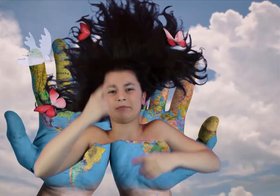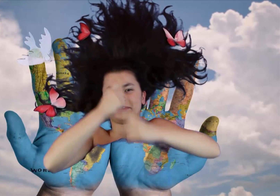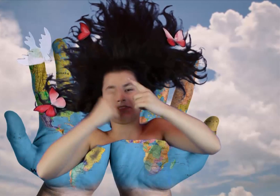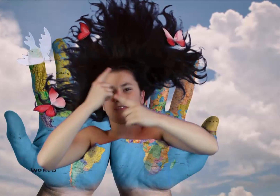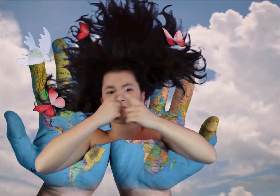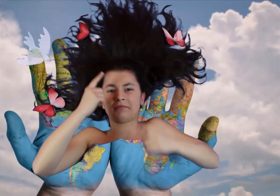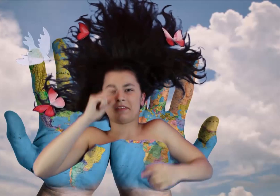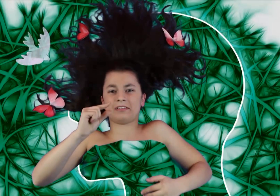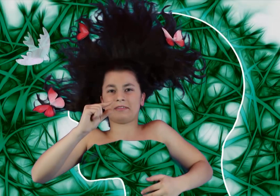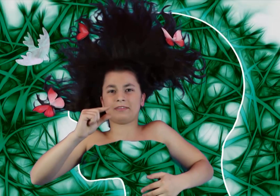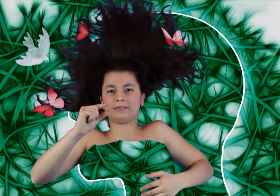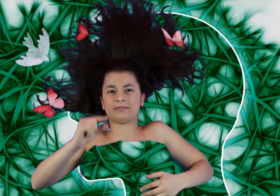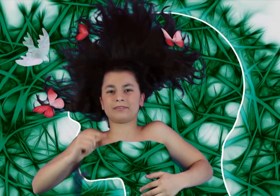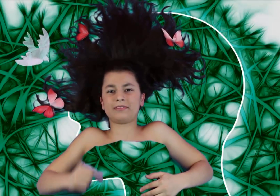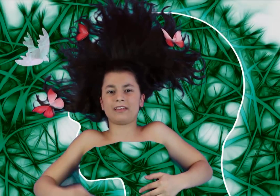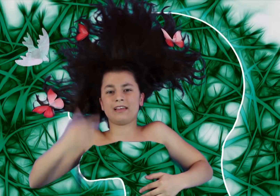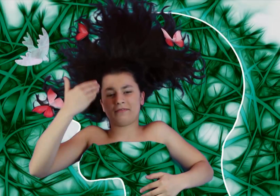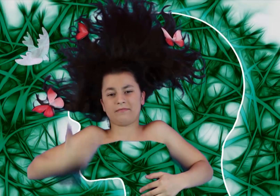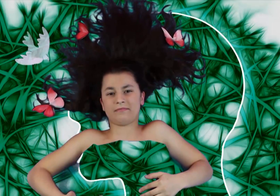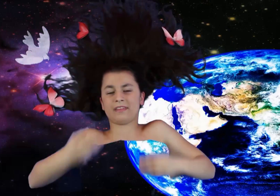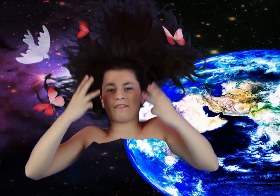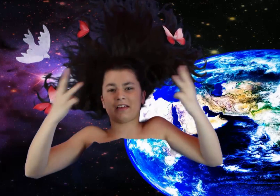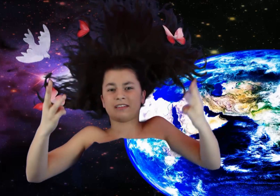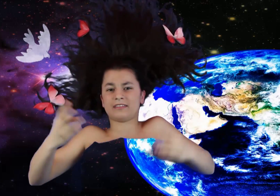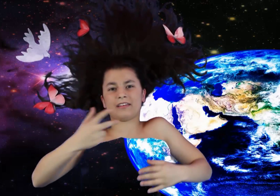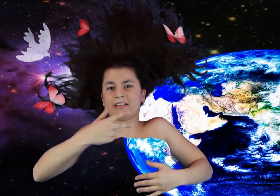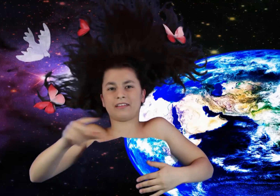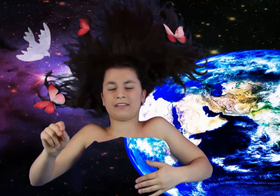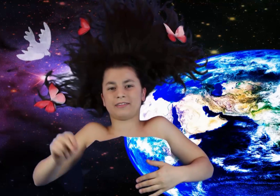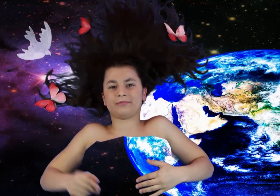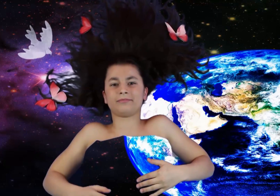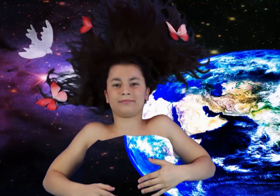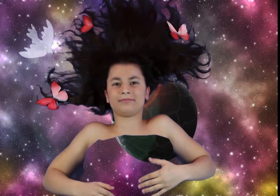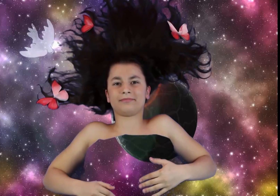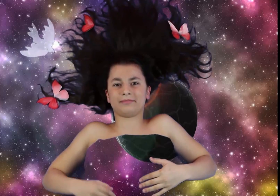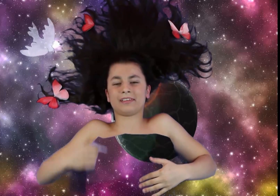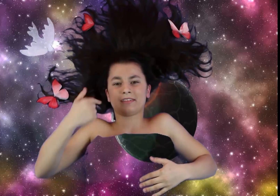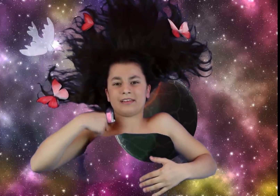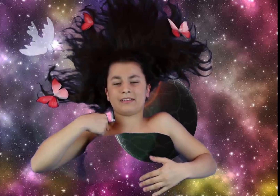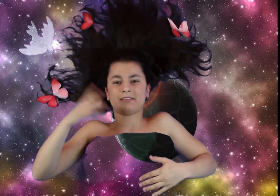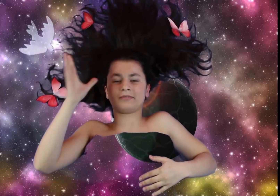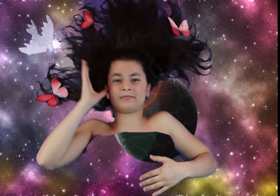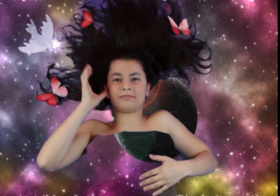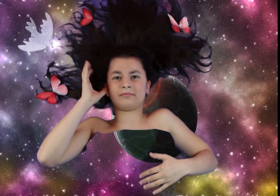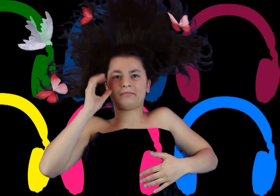Tak niewiele myślę, tak niewiele znaczę, tak